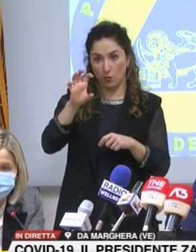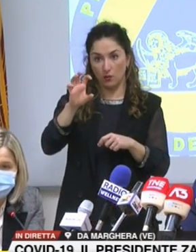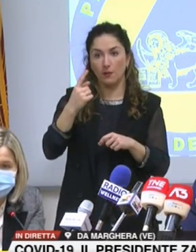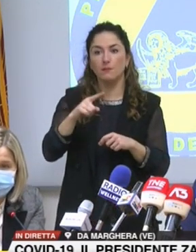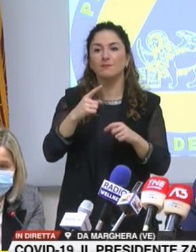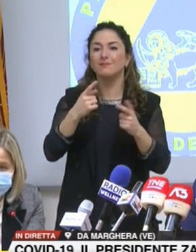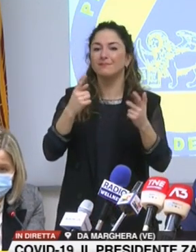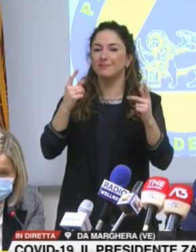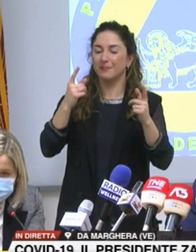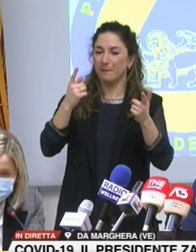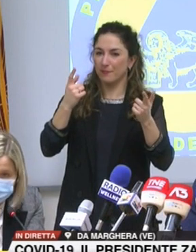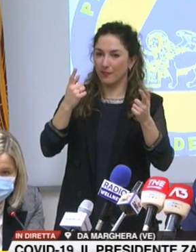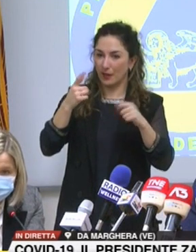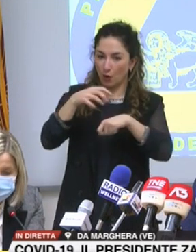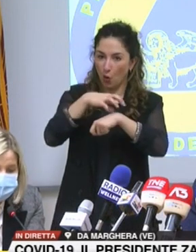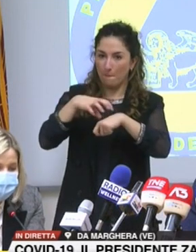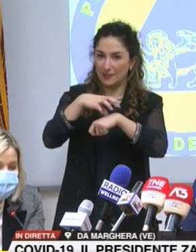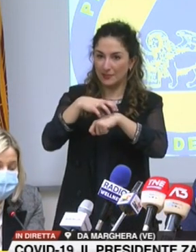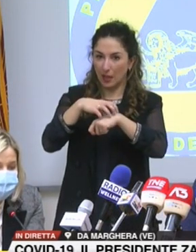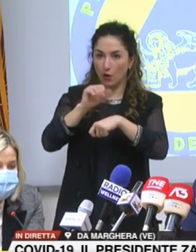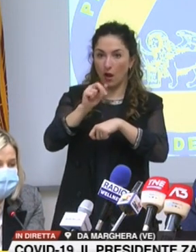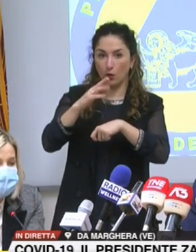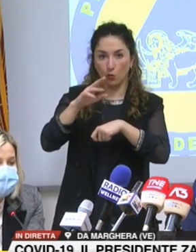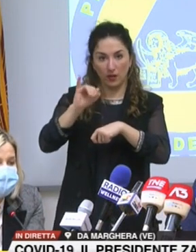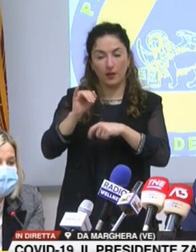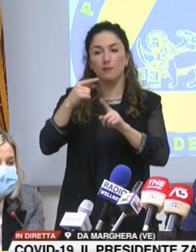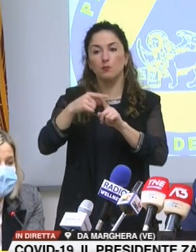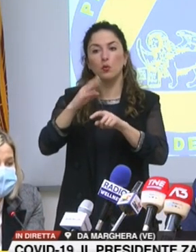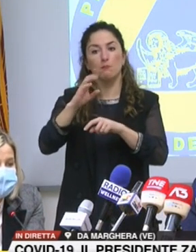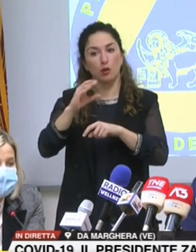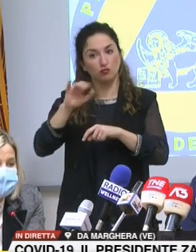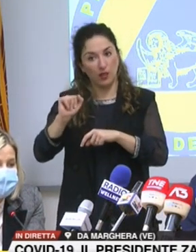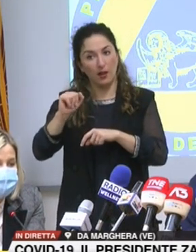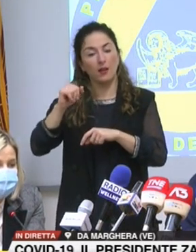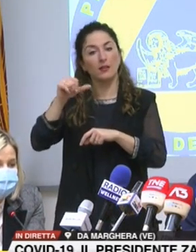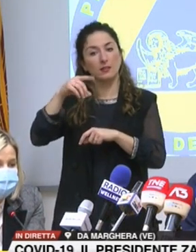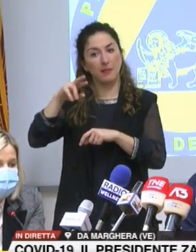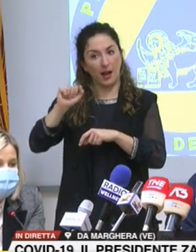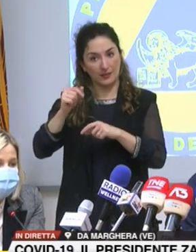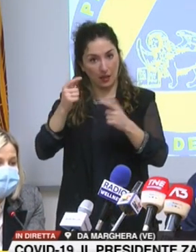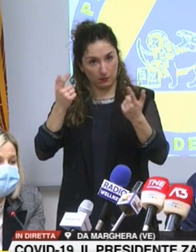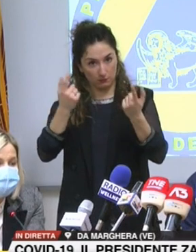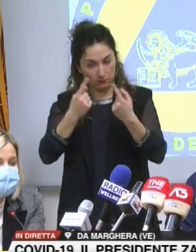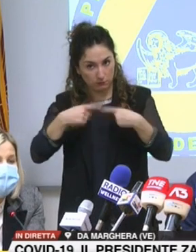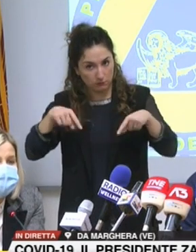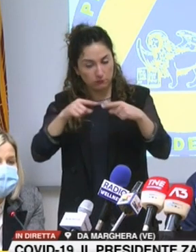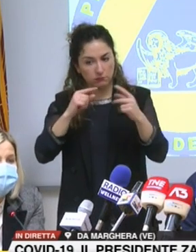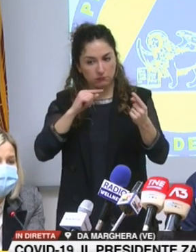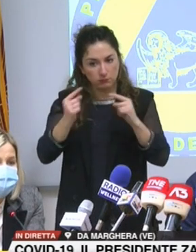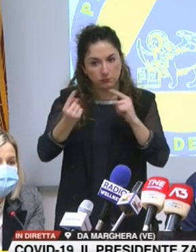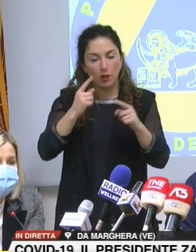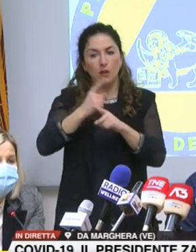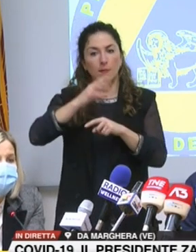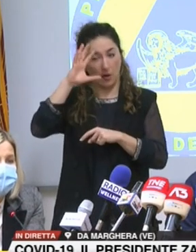politico con commissario Arcuri e ministro Boccia Speranza sarà anche non solo per capire